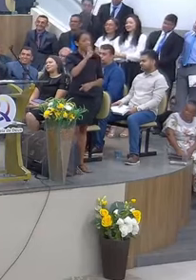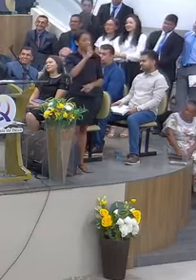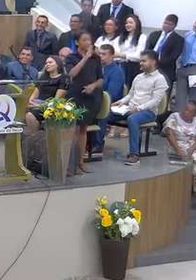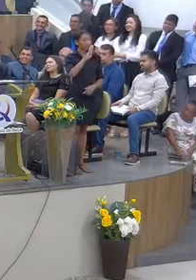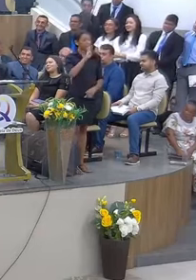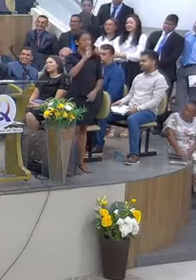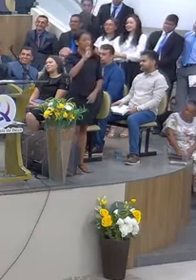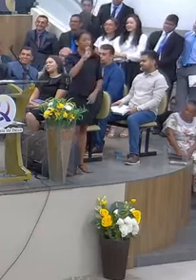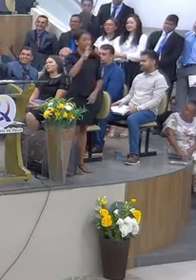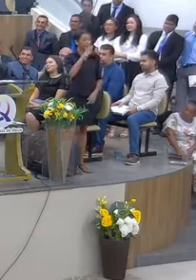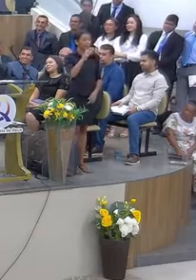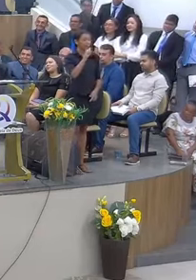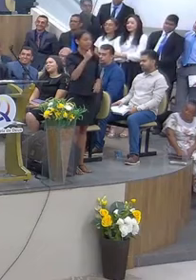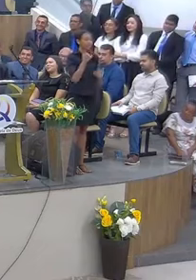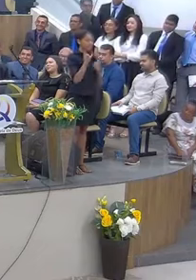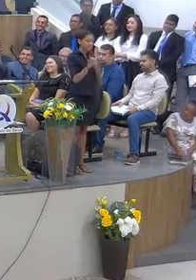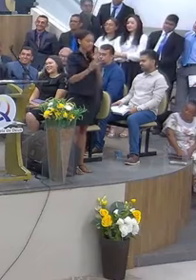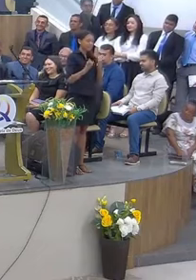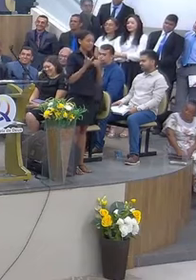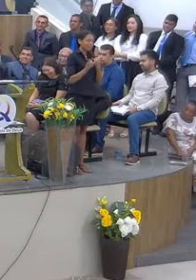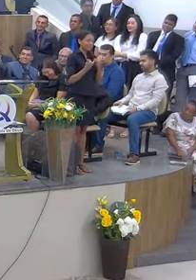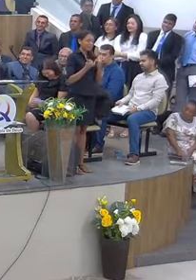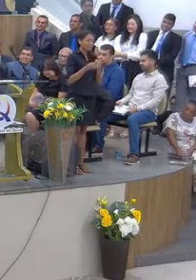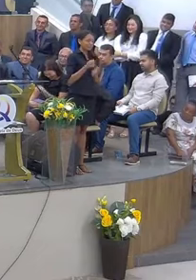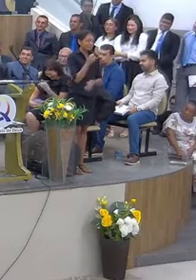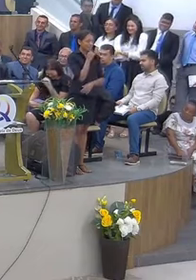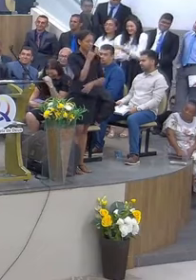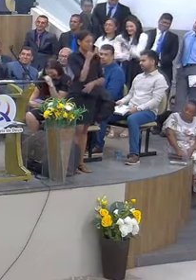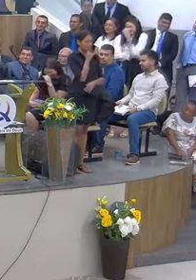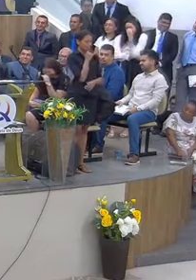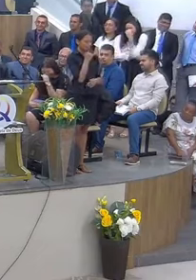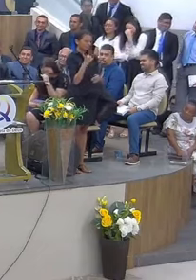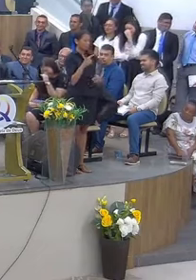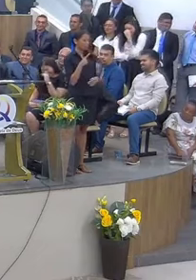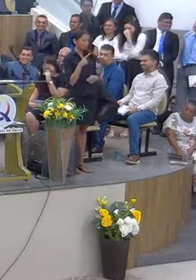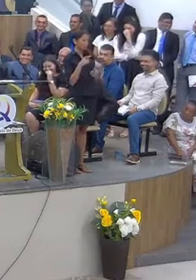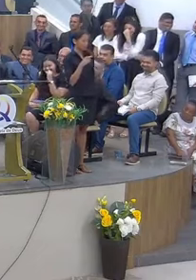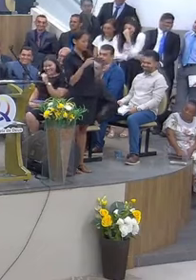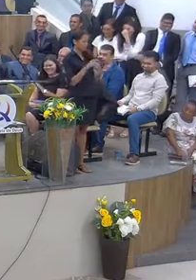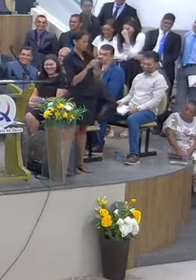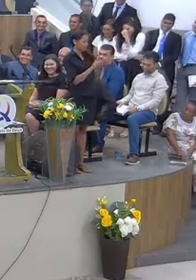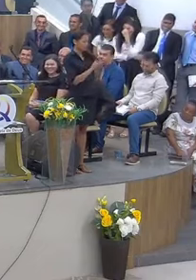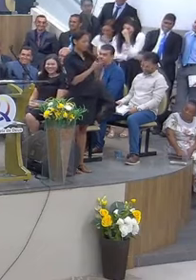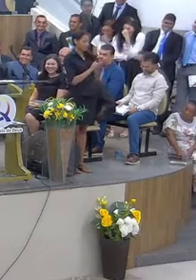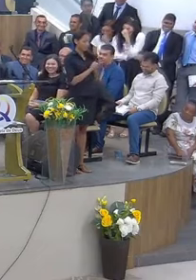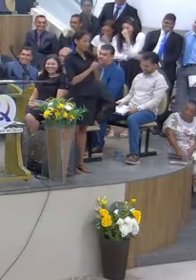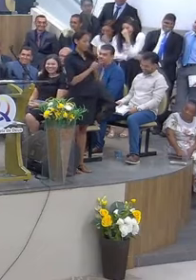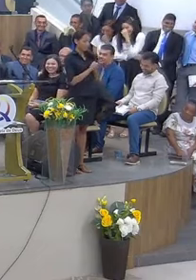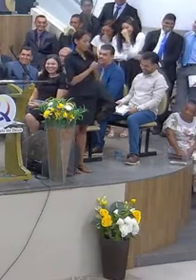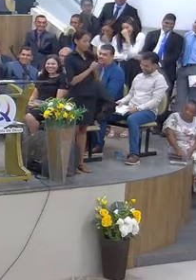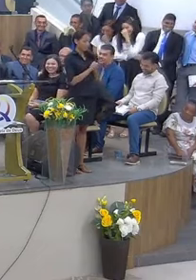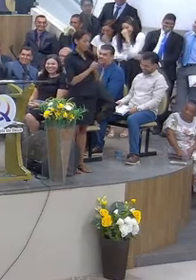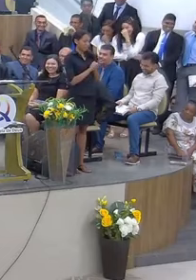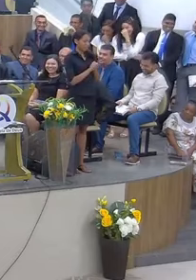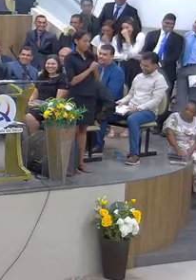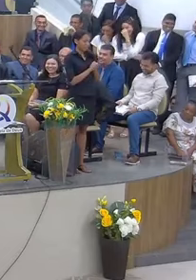brincavam. Tem irmão que entra dentro de casa, mas a irmã? Pai do Senhor, meu velho. Pai do Senhor, como foi a noite? Que é